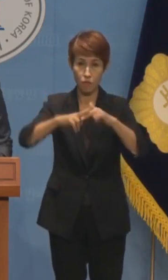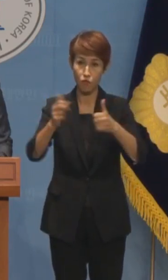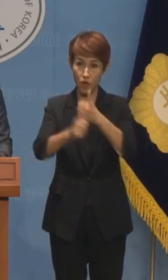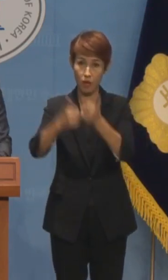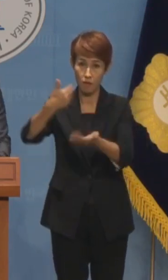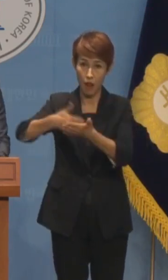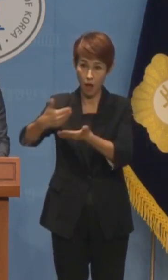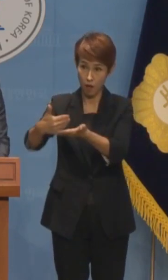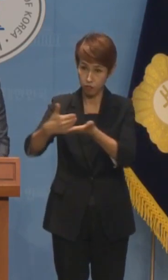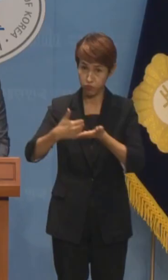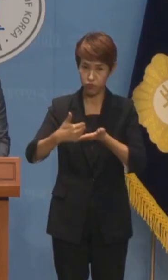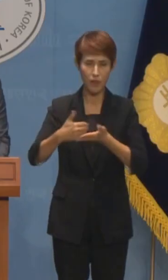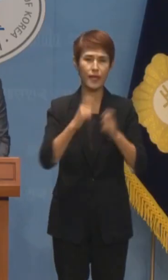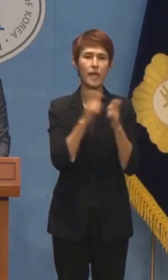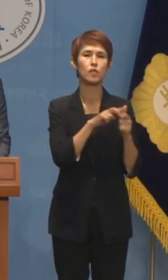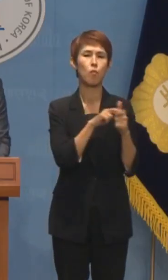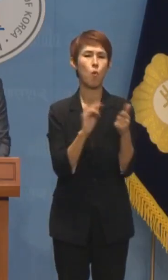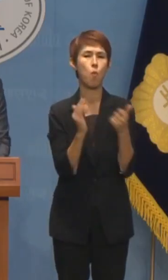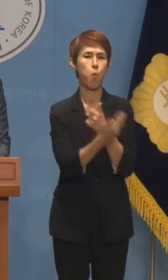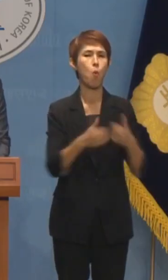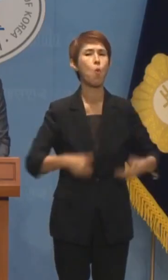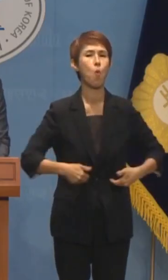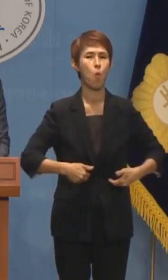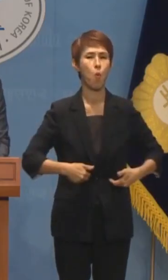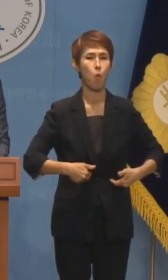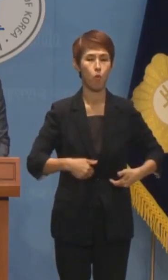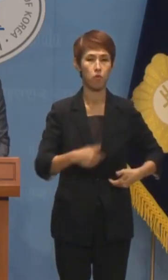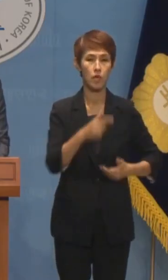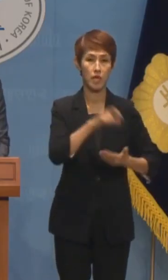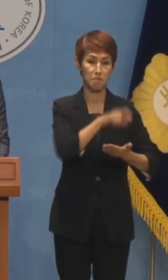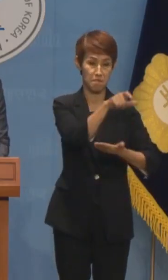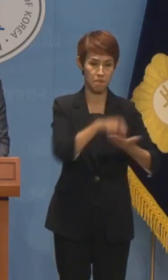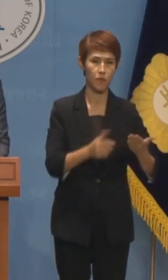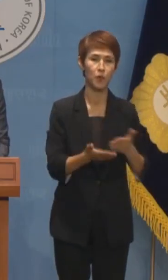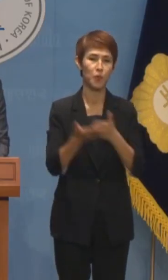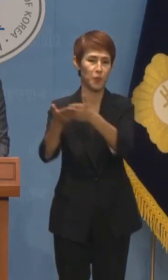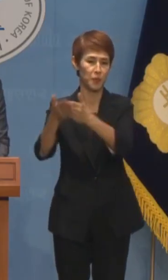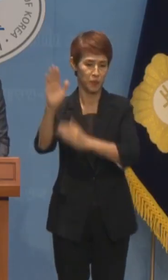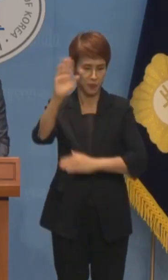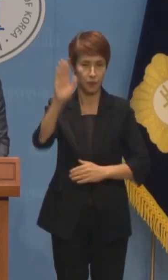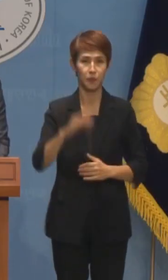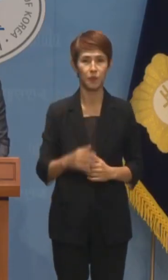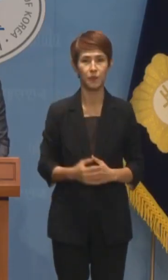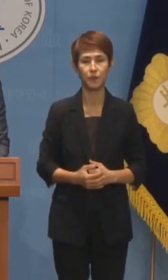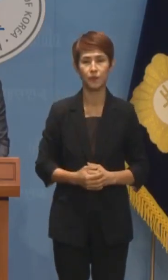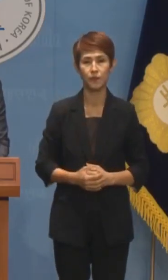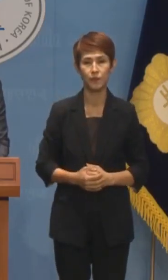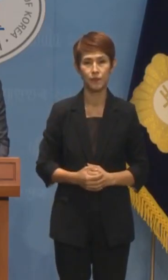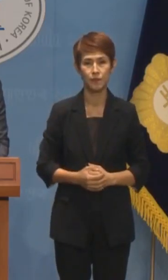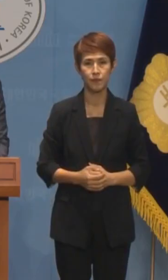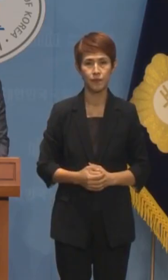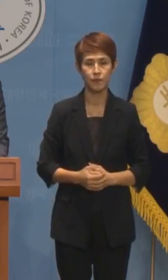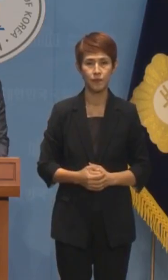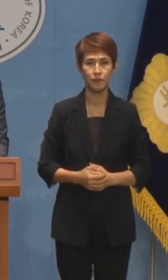요구에도 개인정보 보호를 운운하며 명단을 비실명한 채 제출한 점입니다.